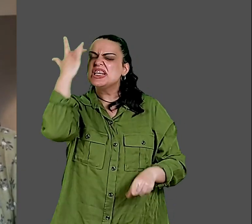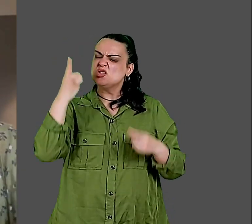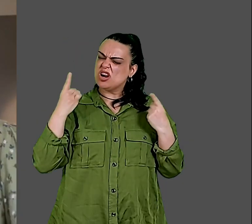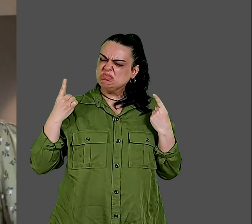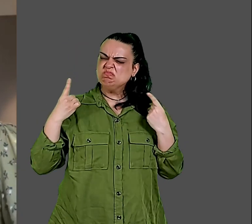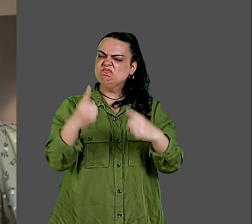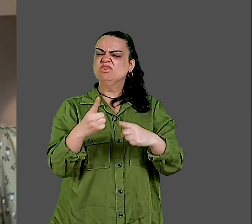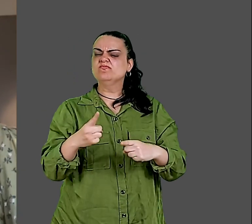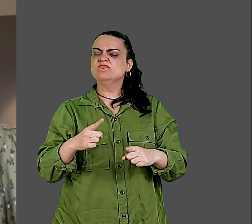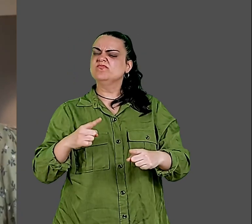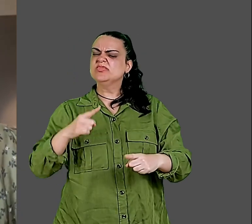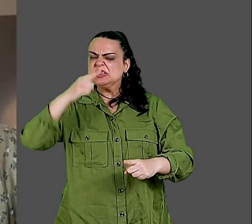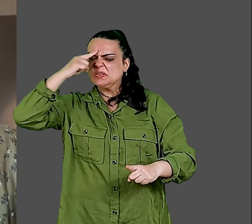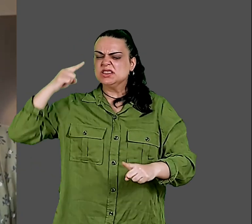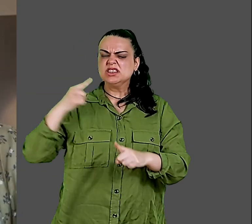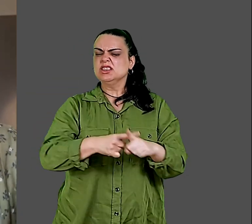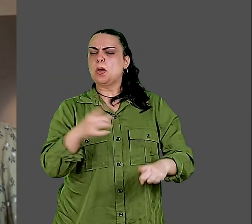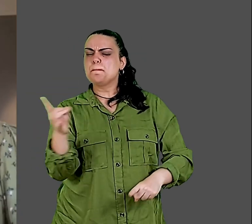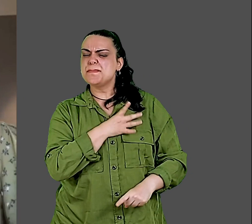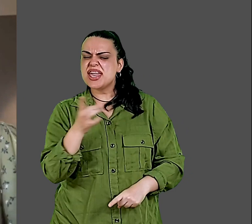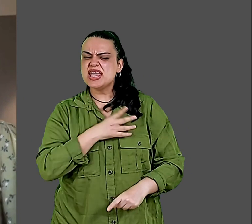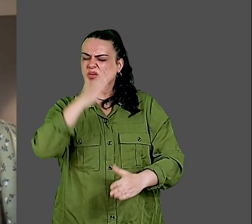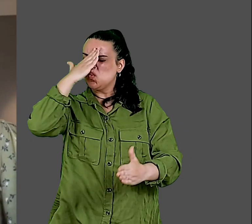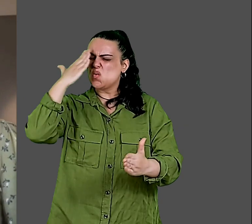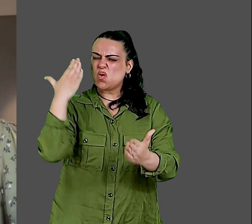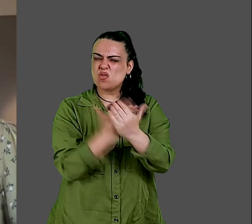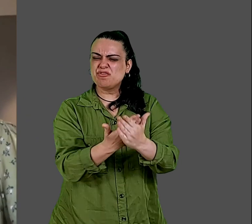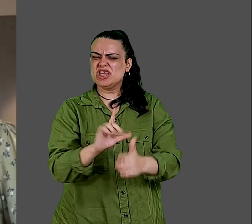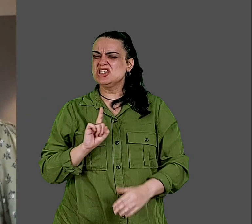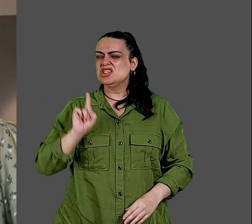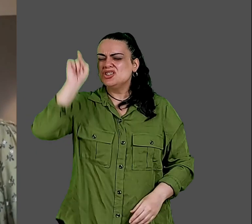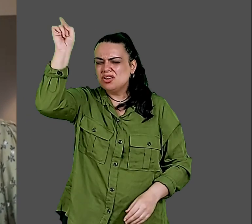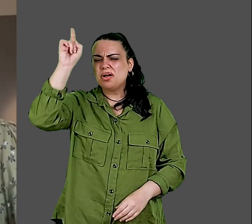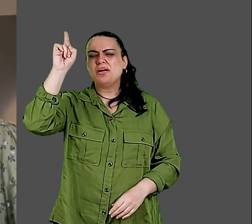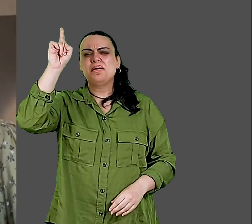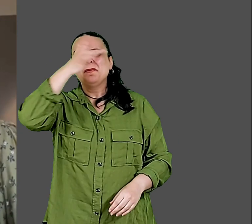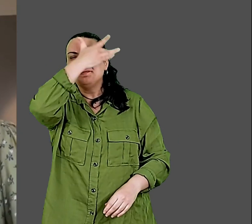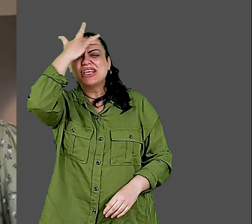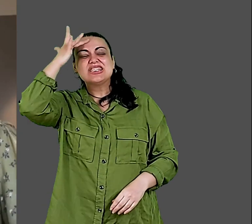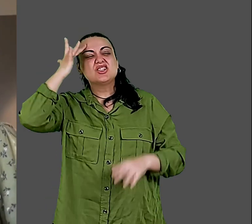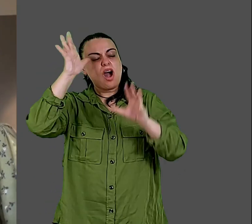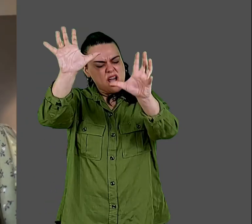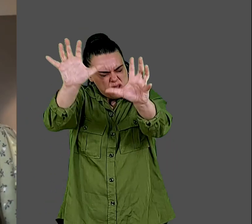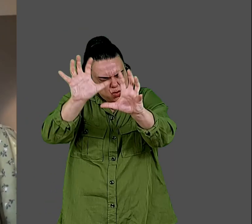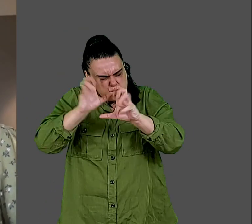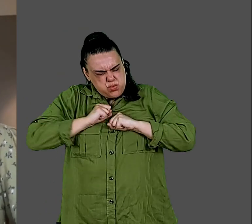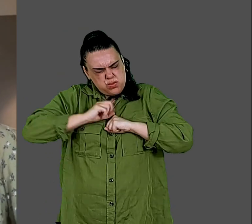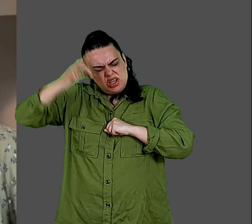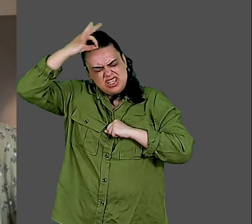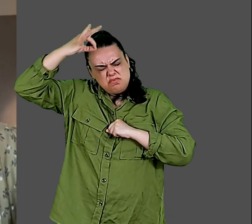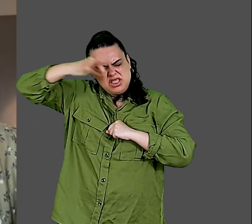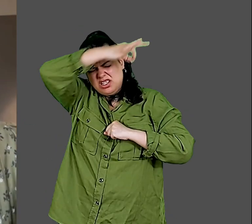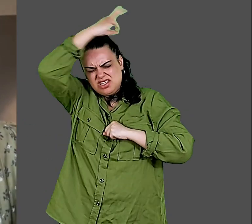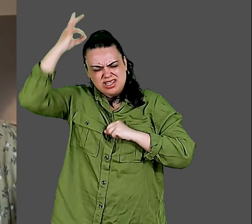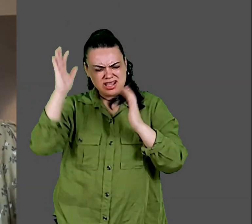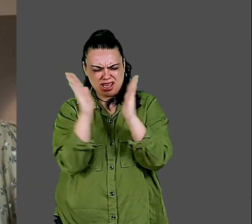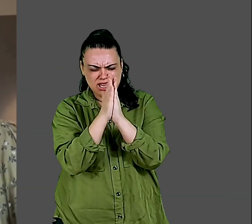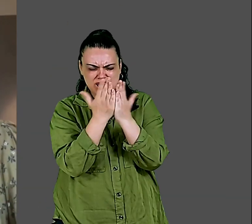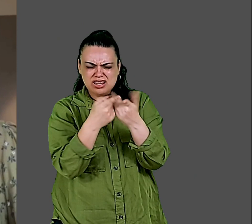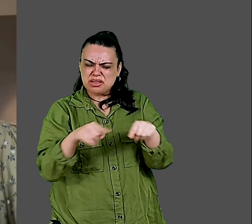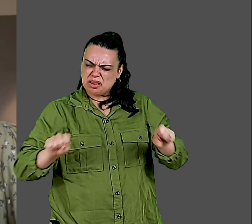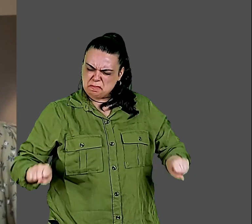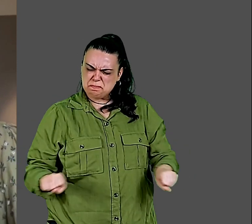desafiado, gente que tem confiado em Ti, gente, Senhor, que tem sido munido do Teu Espírito e da Tua Palavra para apagar os